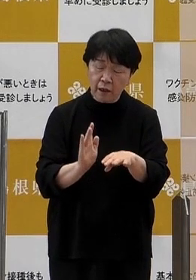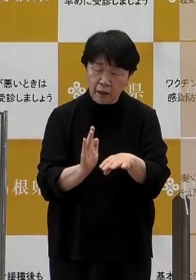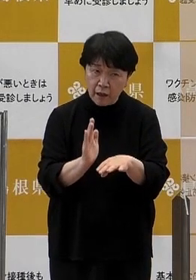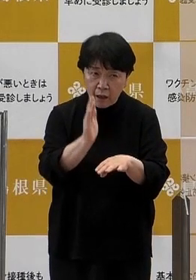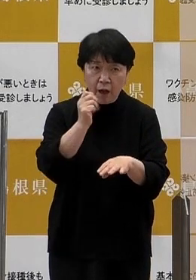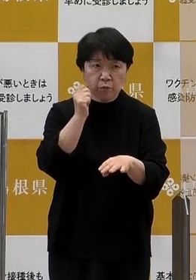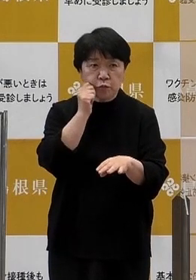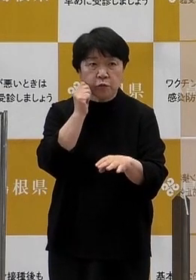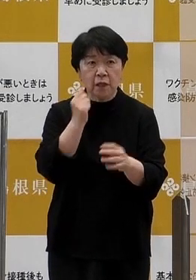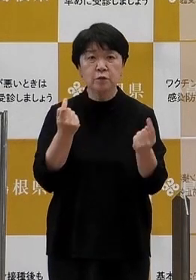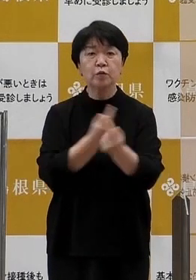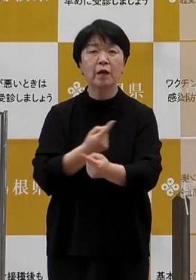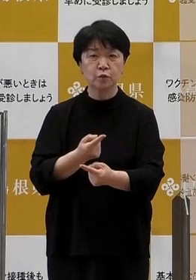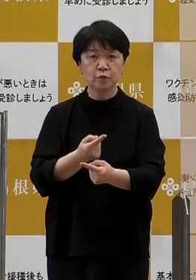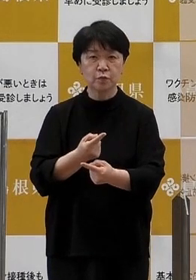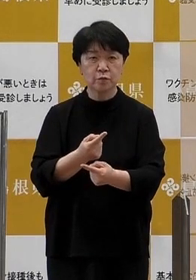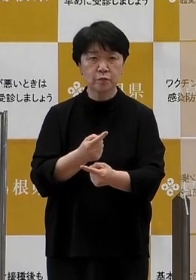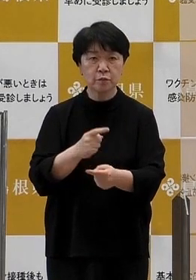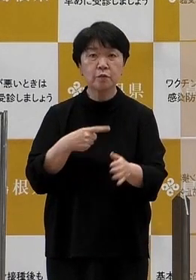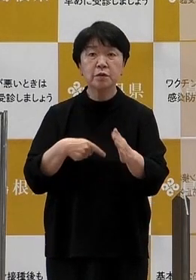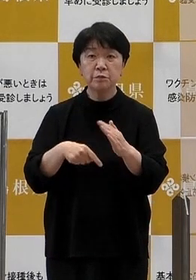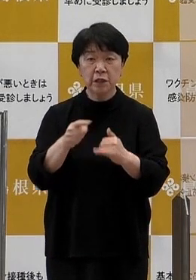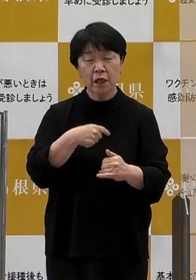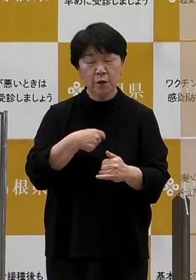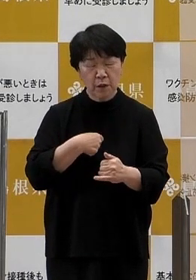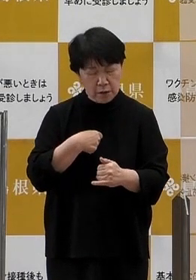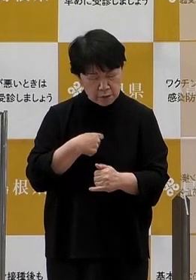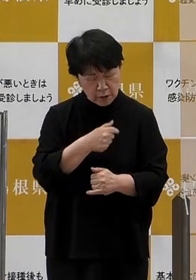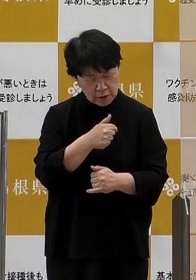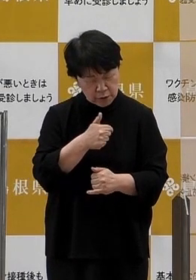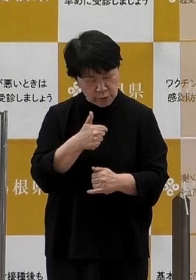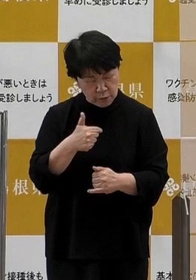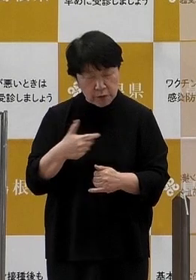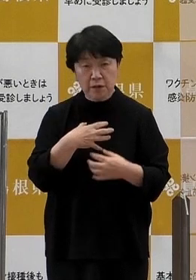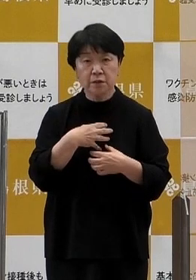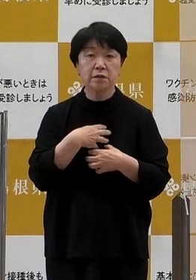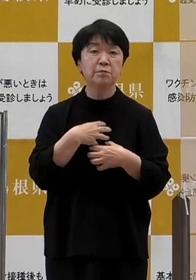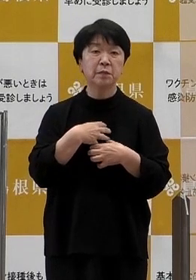に思っておりますので、私は危機感を持っておりますけれども、